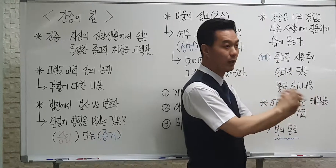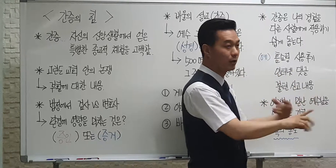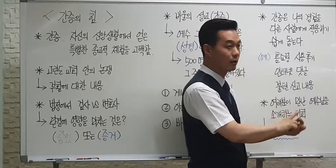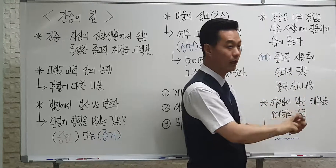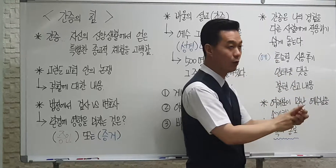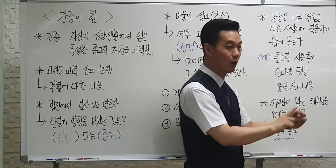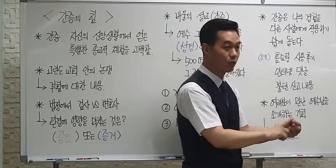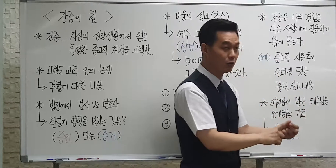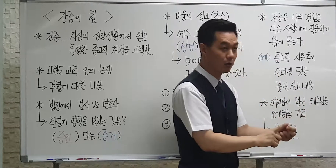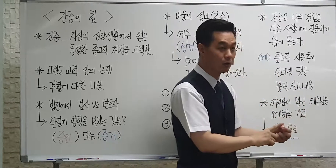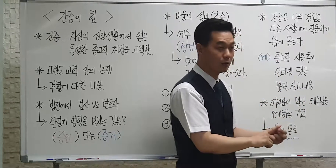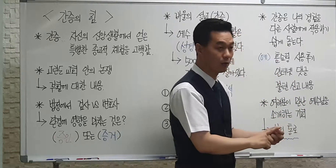댓글이 달려 올라오죠.